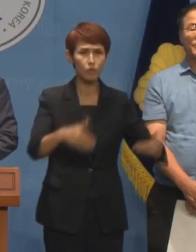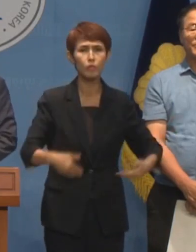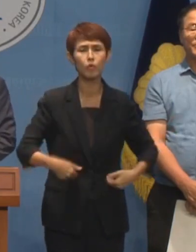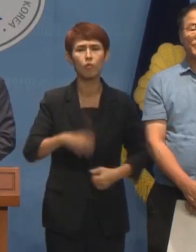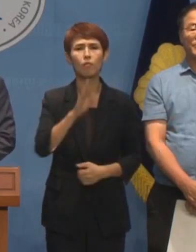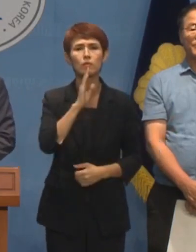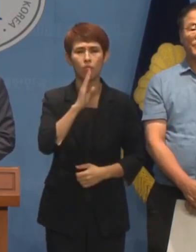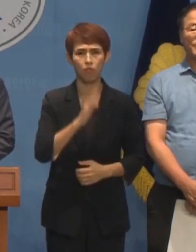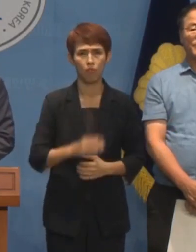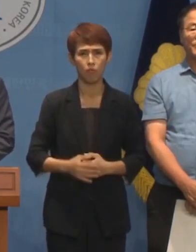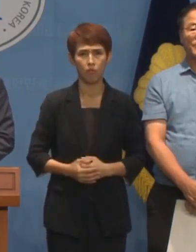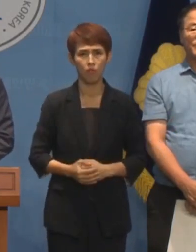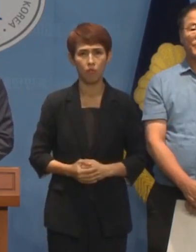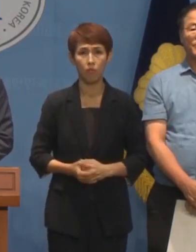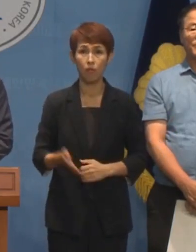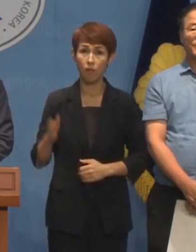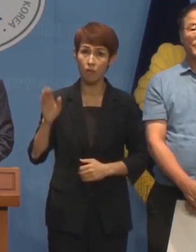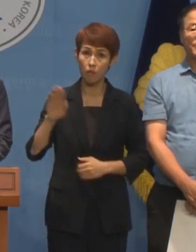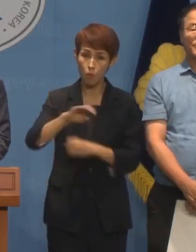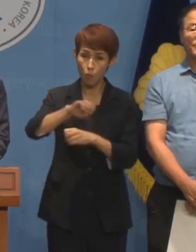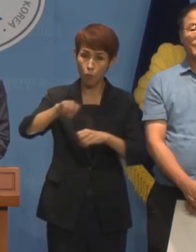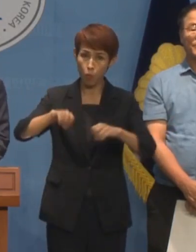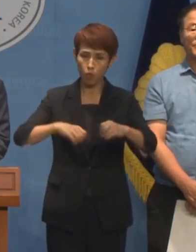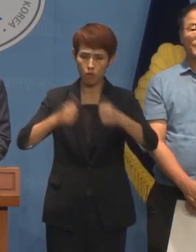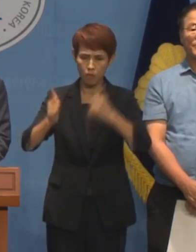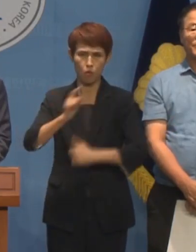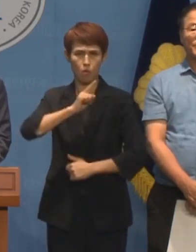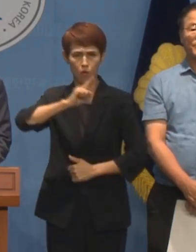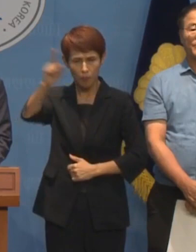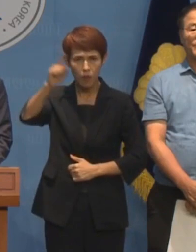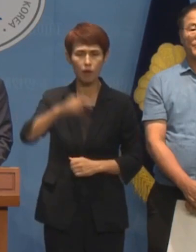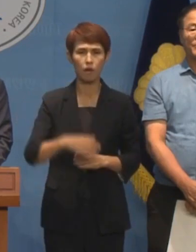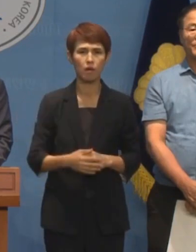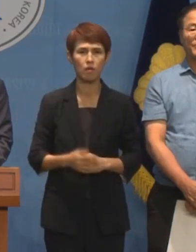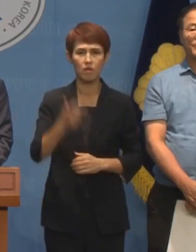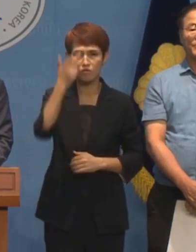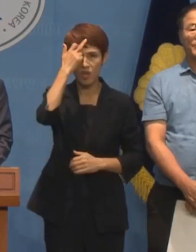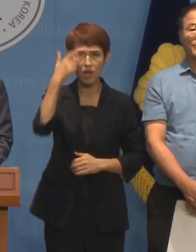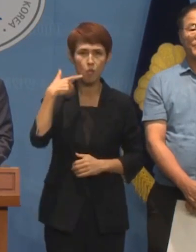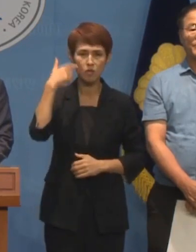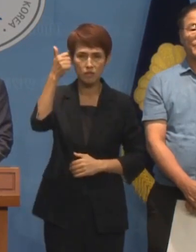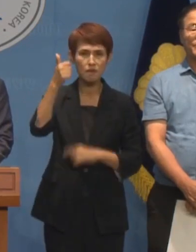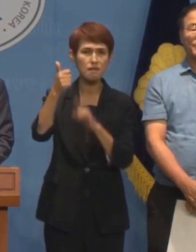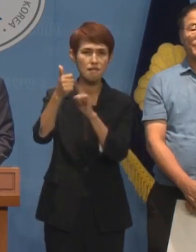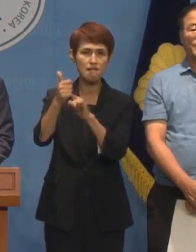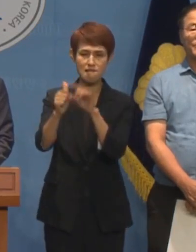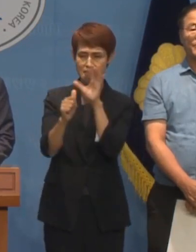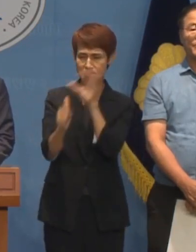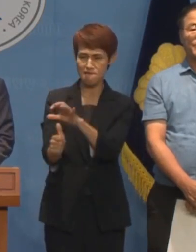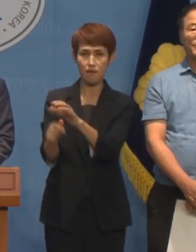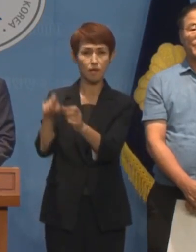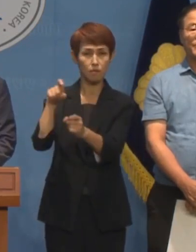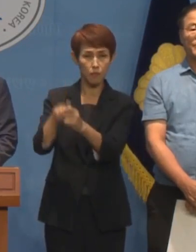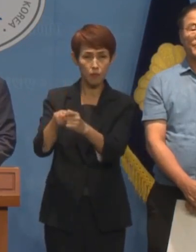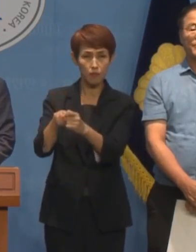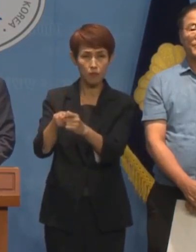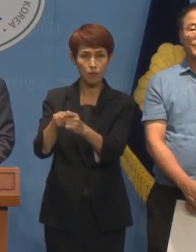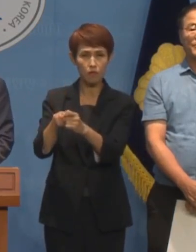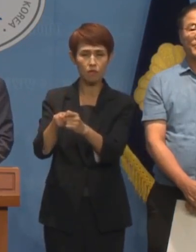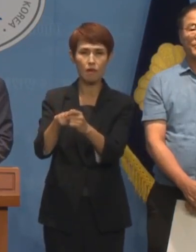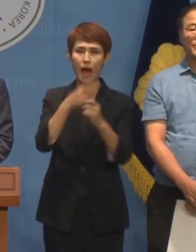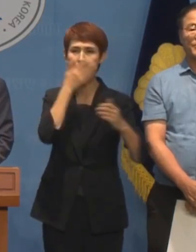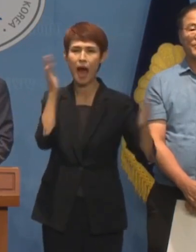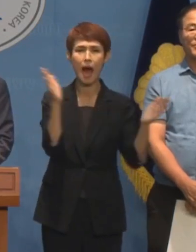보호해야 함에도 불구하고 그것이 아니라 이분들에게 최재형 목사를 향한 칼날을 들이대면서